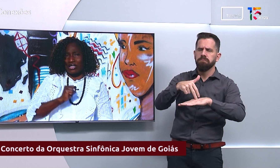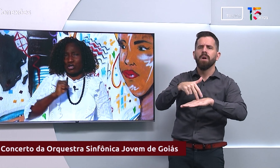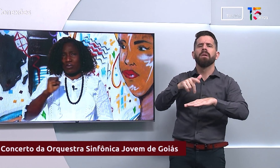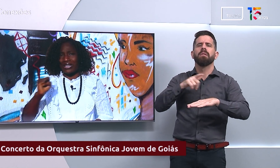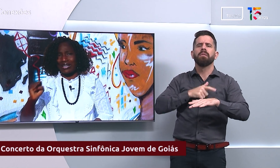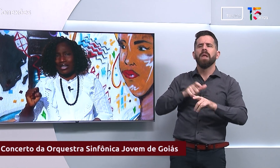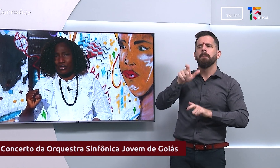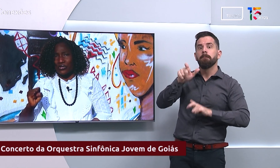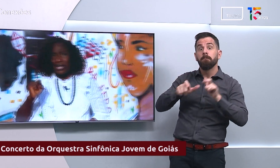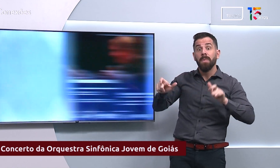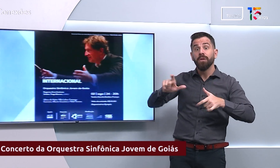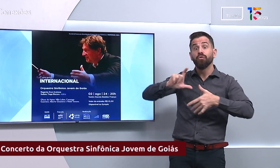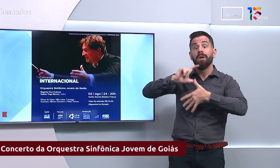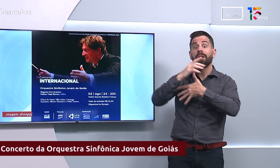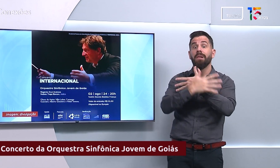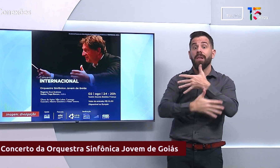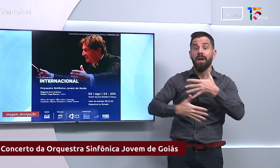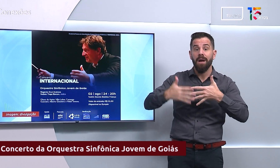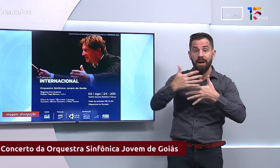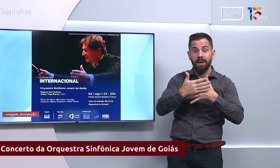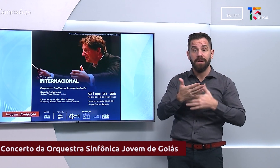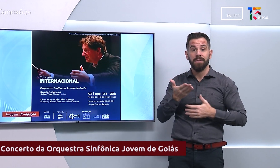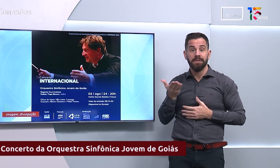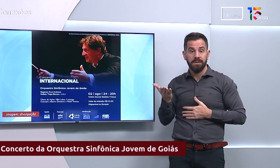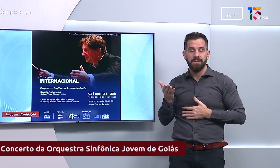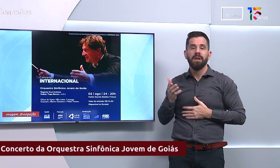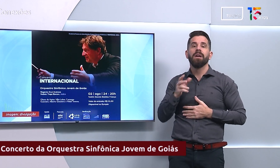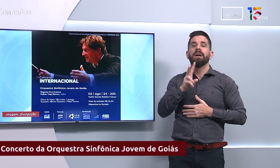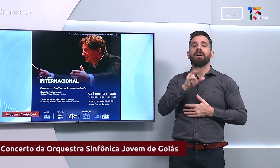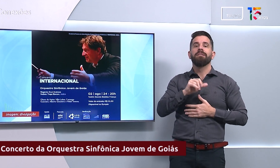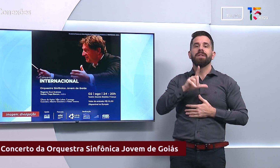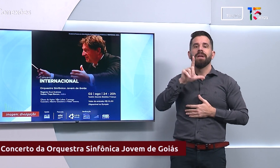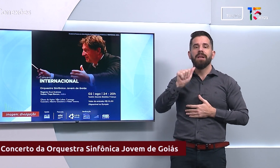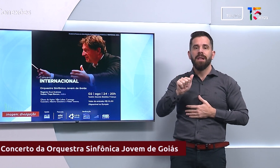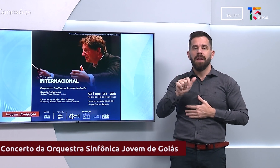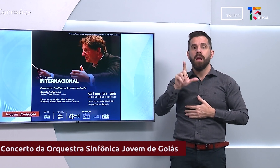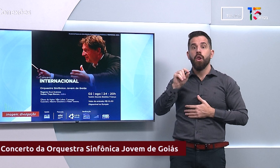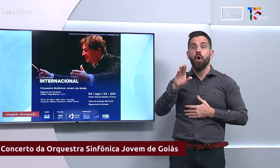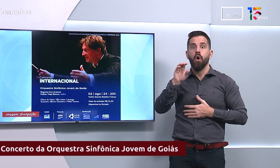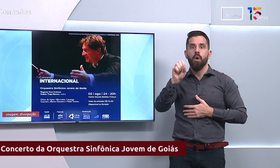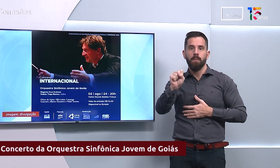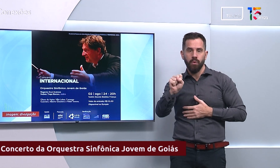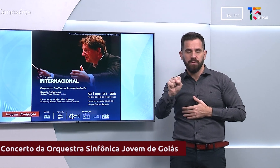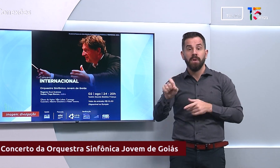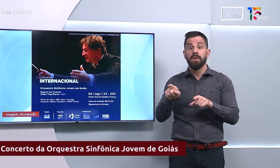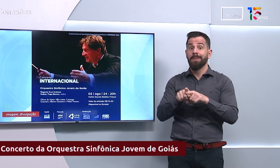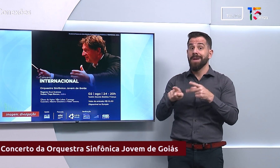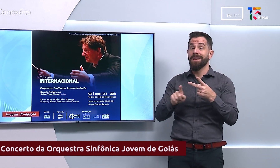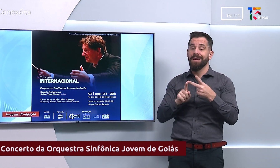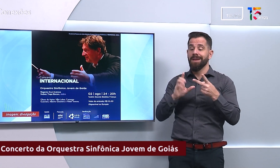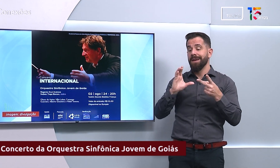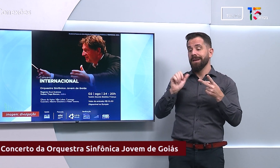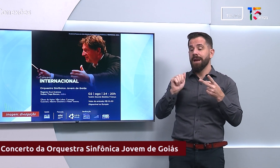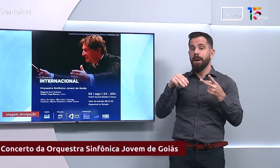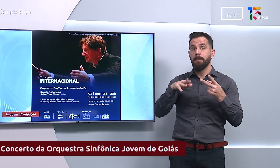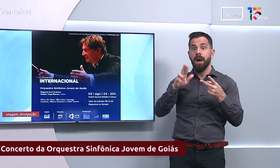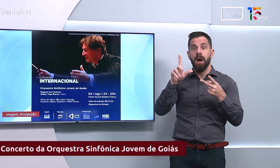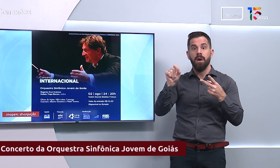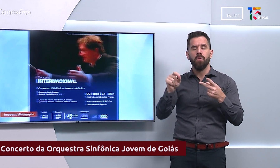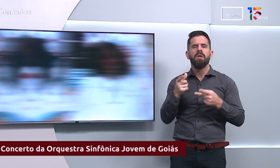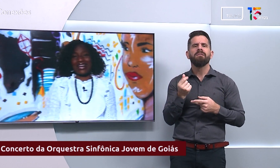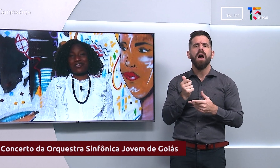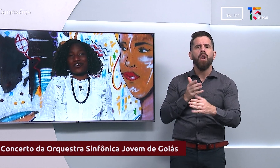compositores latino-americanos como Heitor Villa-Lobos e Camargo Guarnieri. O ingresso custa